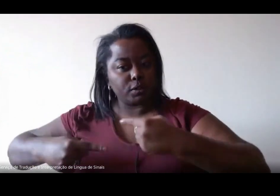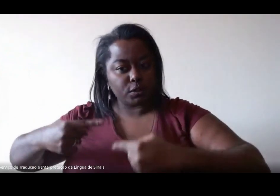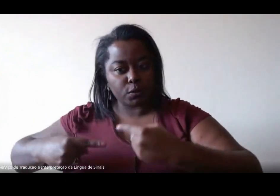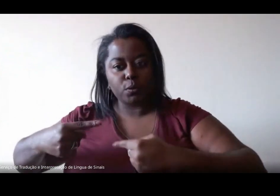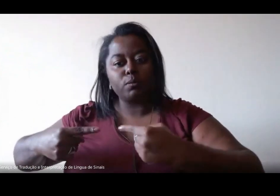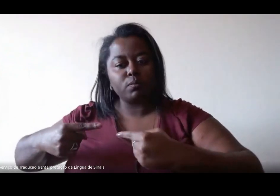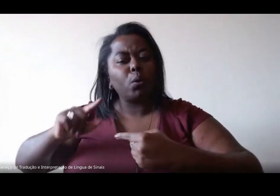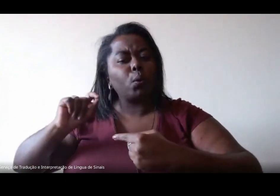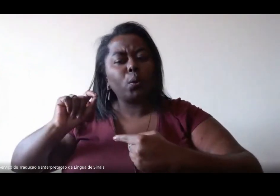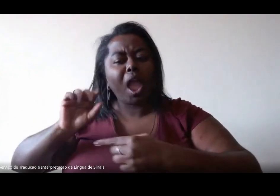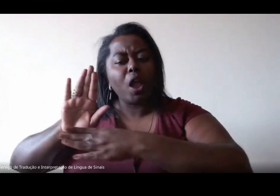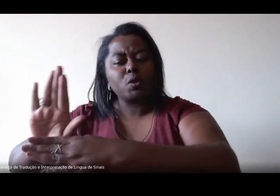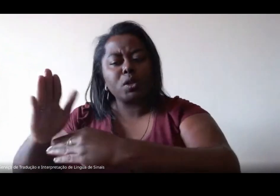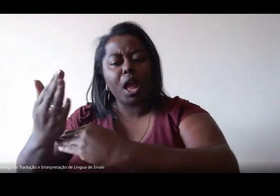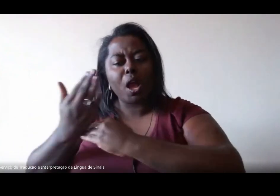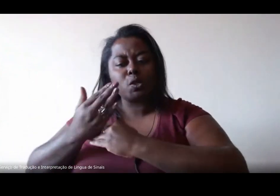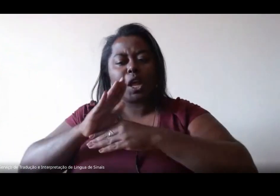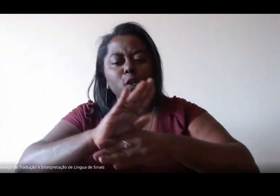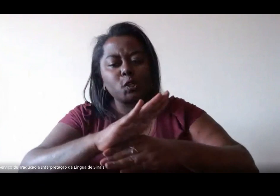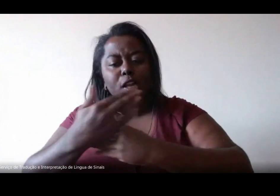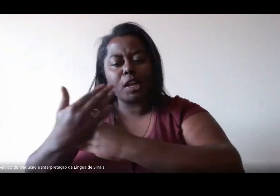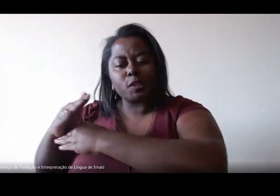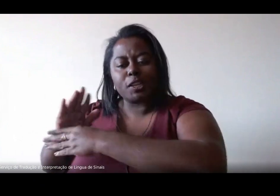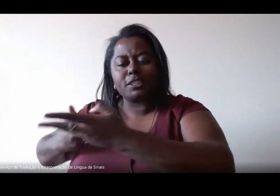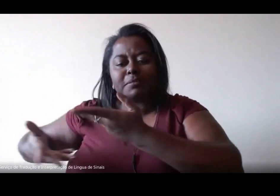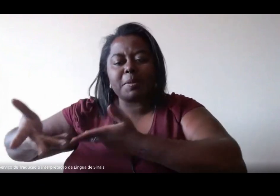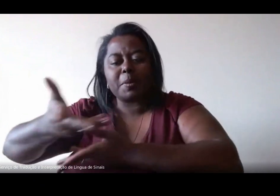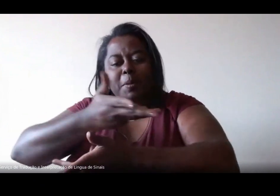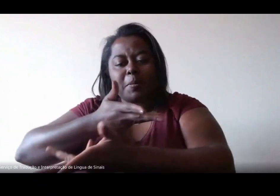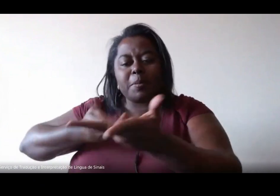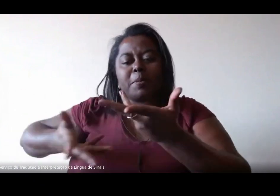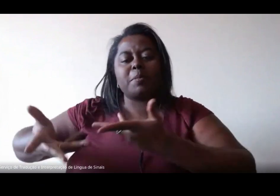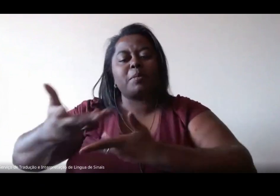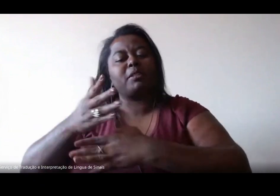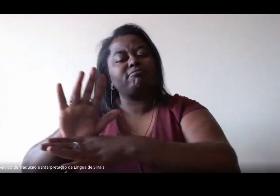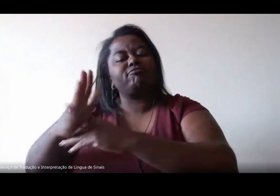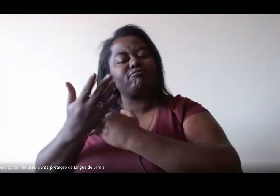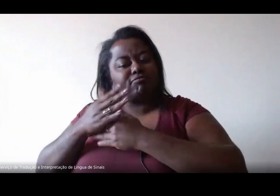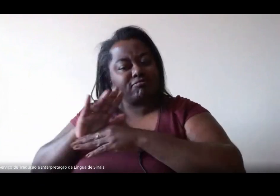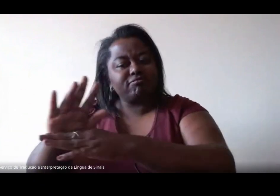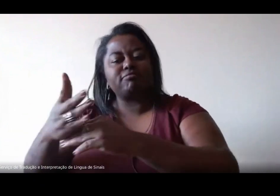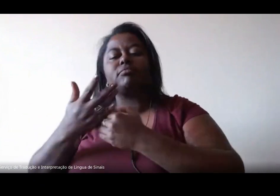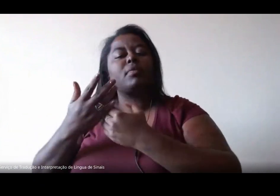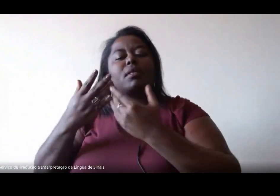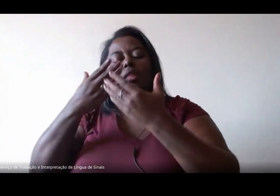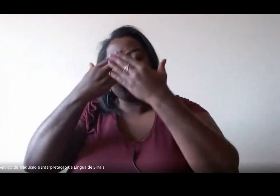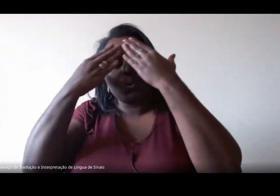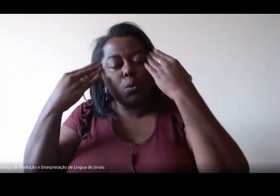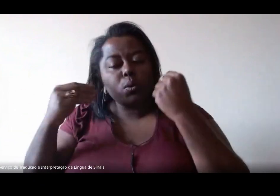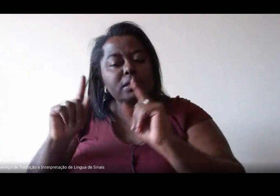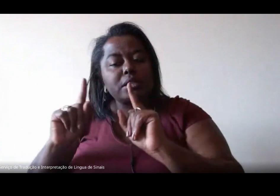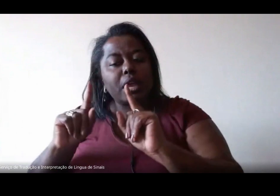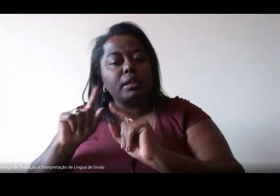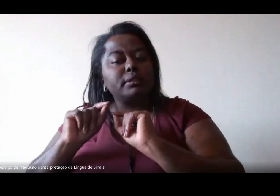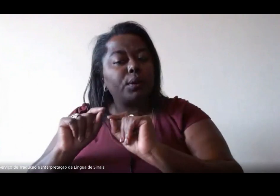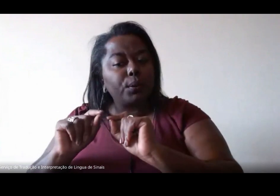temos de nos ajudarmos entre nós, né? As pessoas, todas as pessoas entre si,